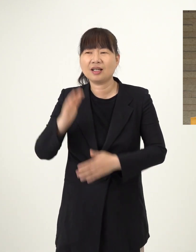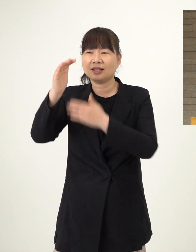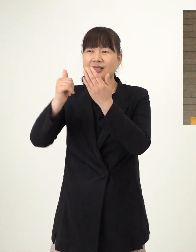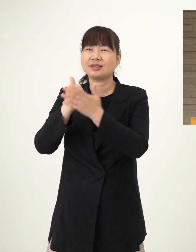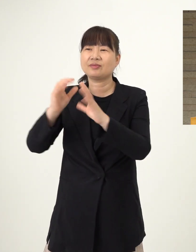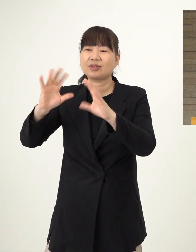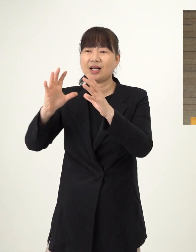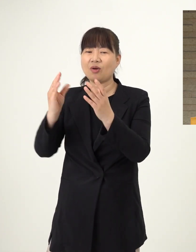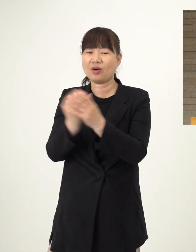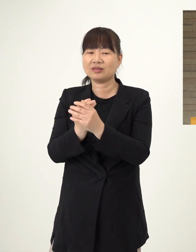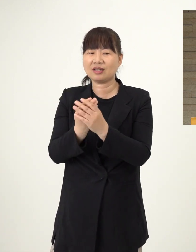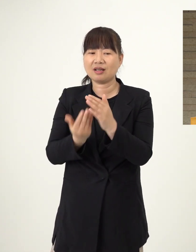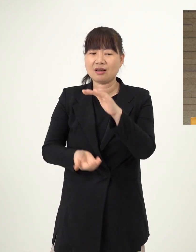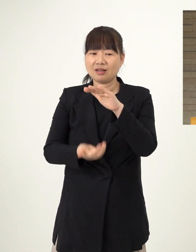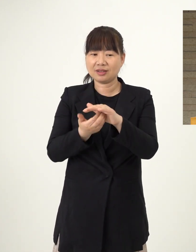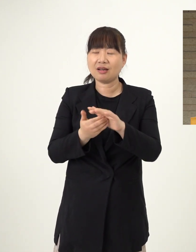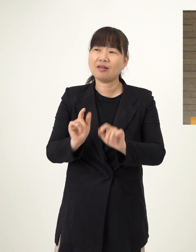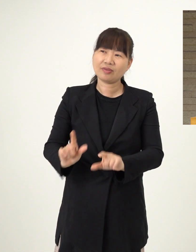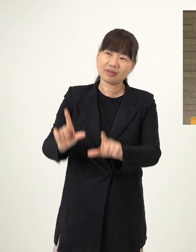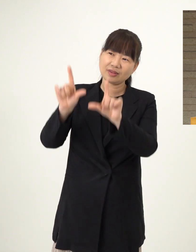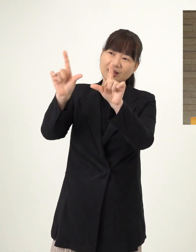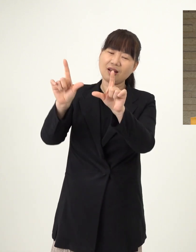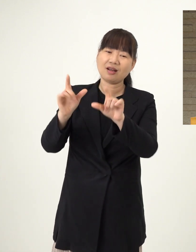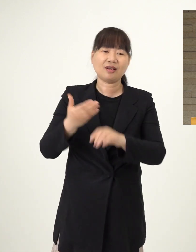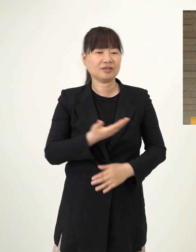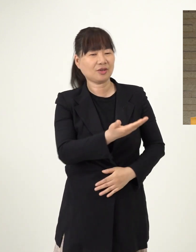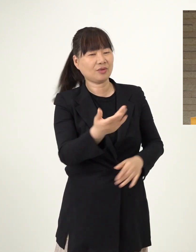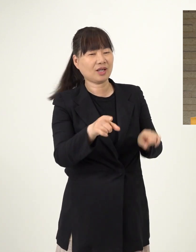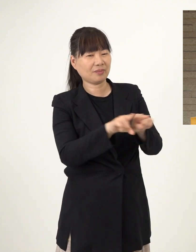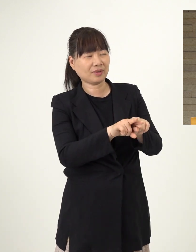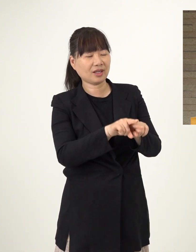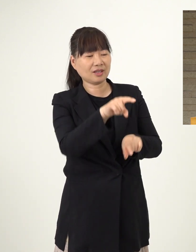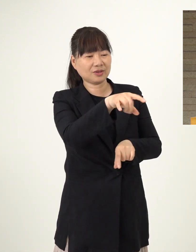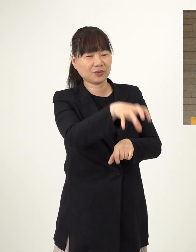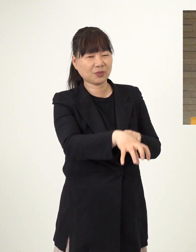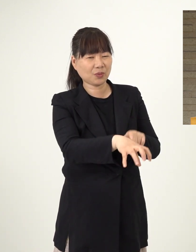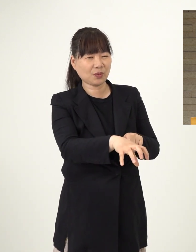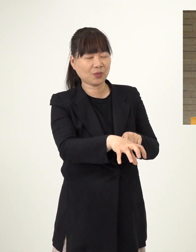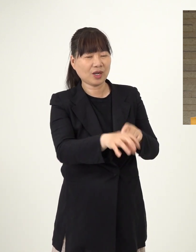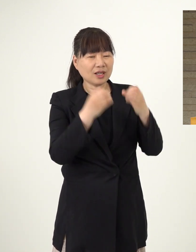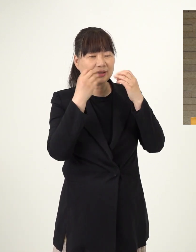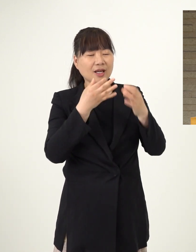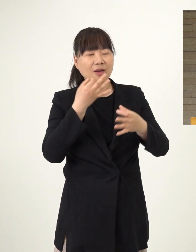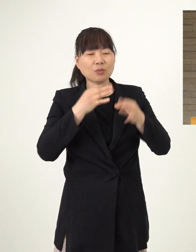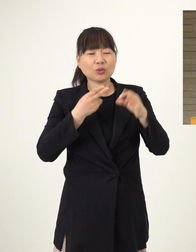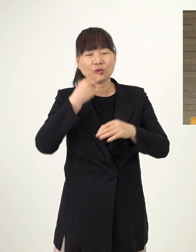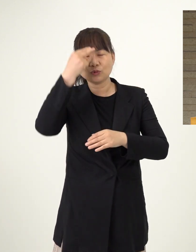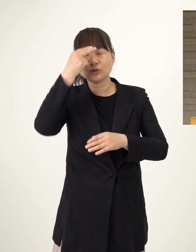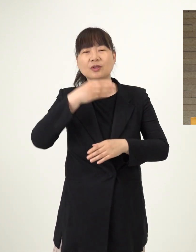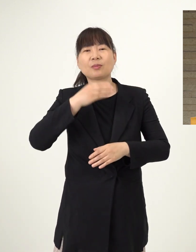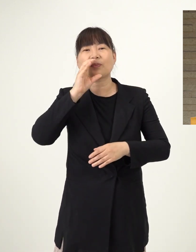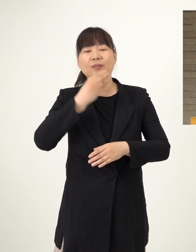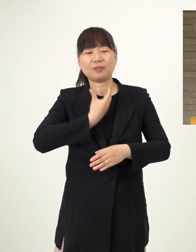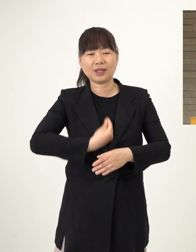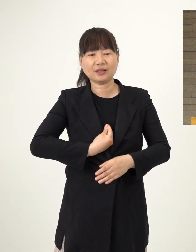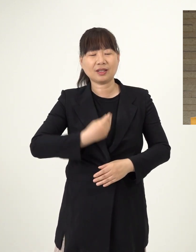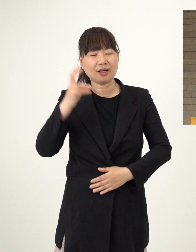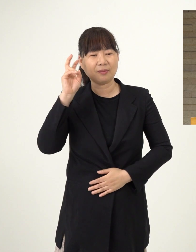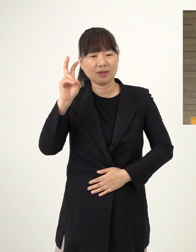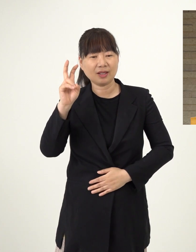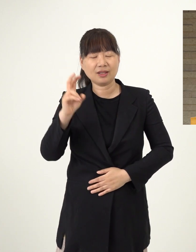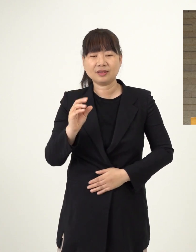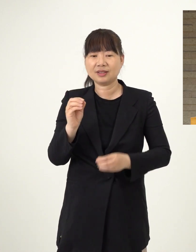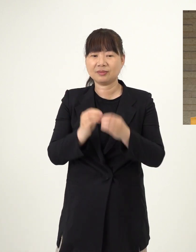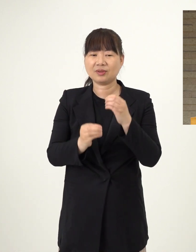하나님의 나라가 온전히 완성되는 그날 너희와 함께 그곳에서 새 포도주를 마실 거래요. 그러면